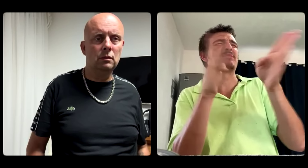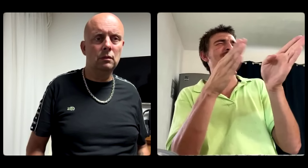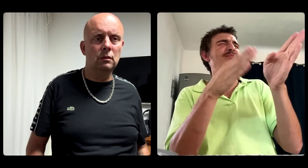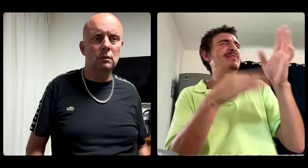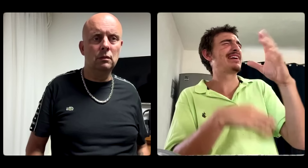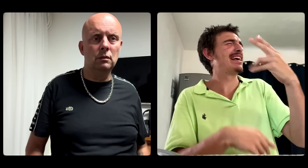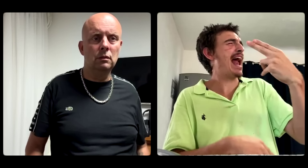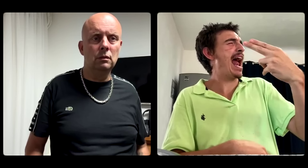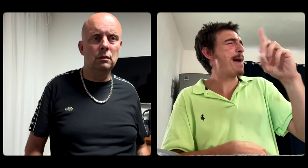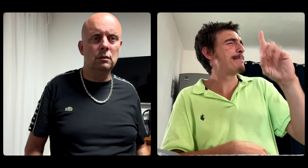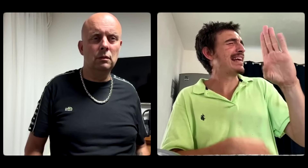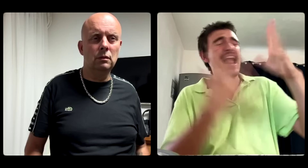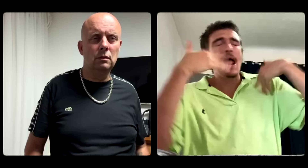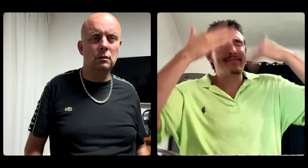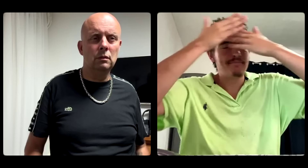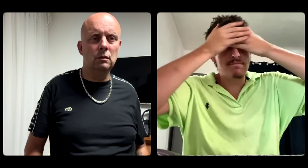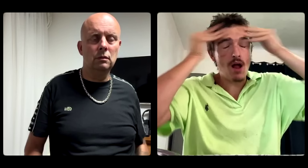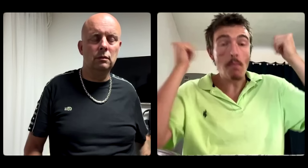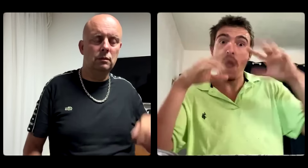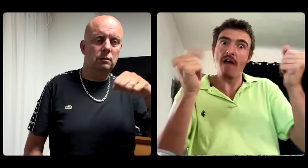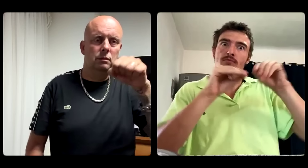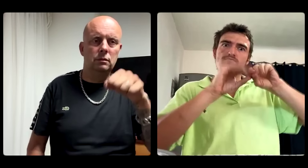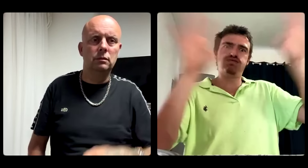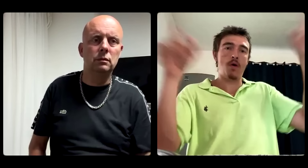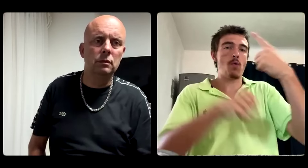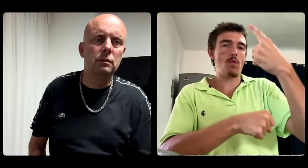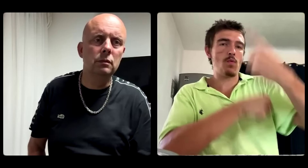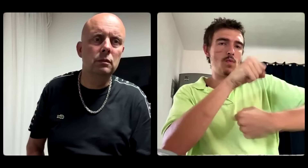Ja, dat was echt heftig.